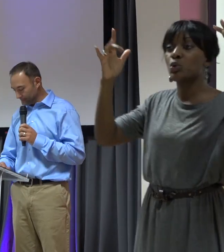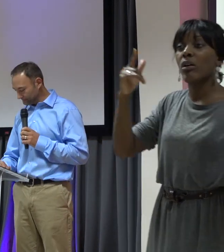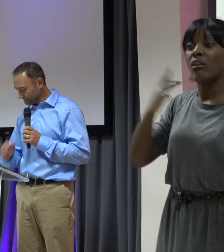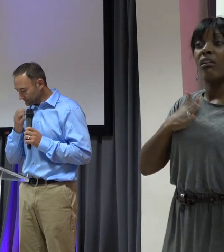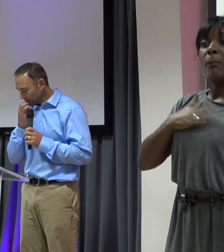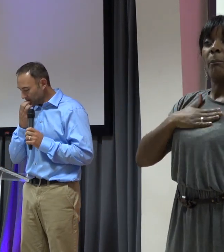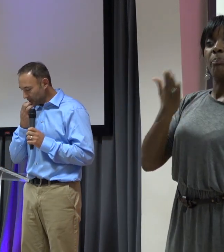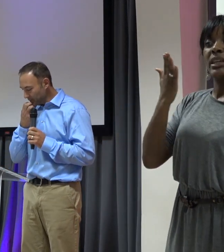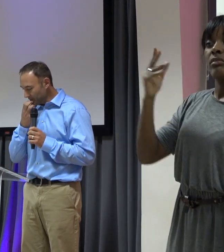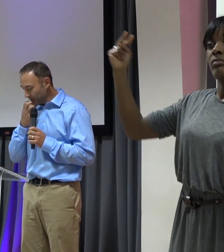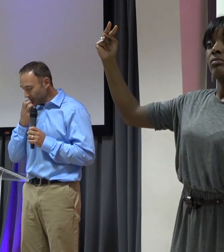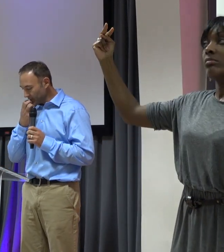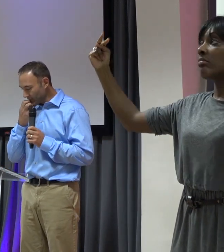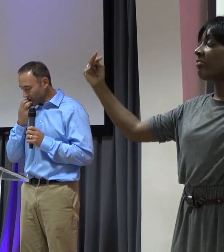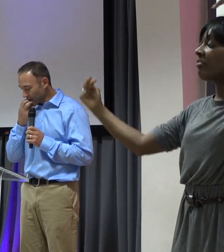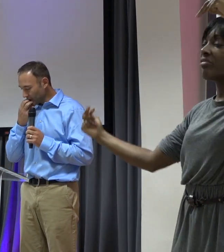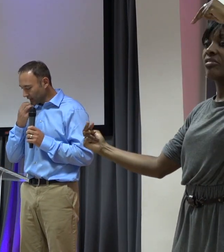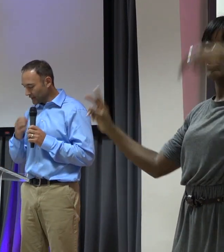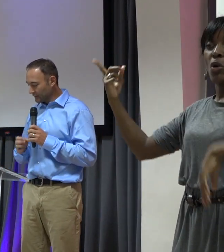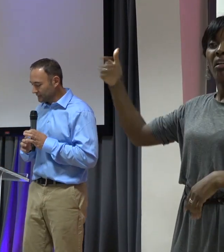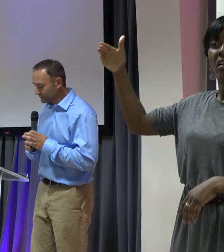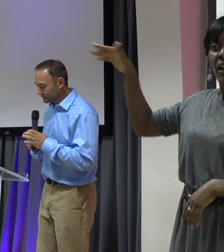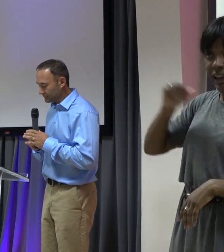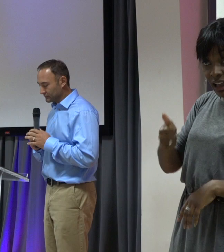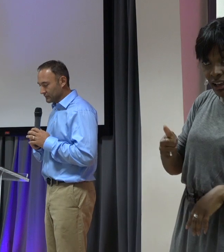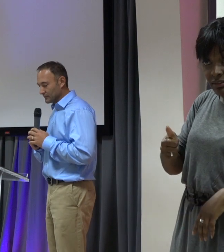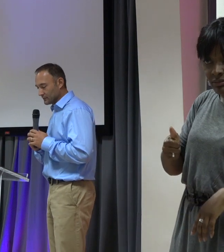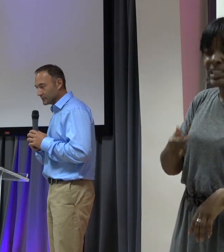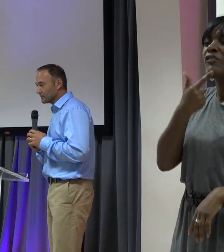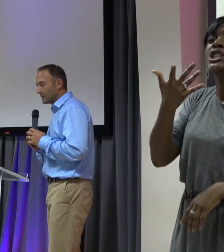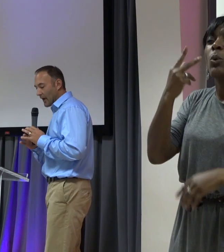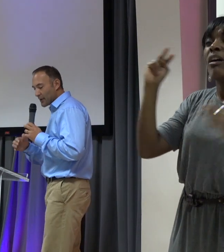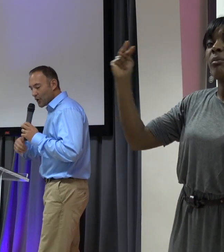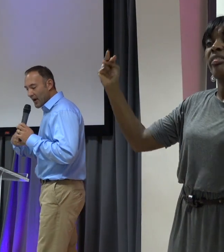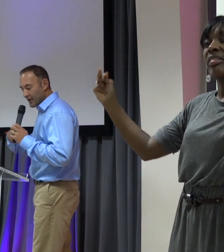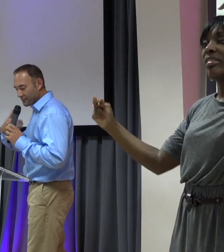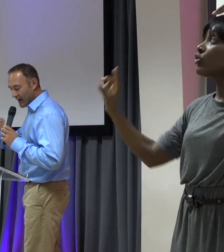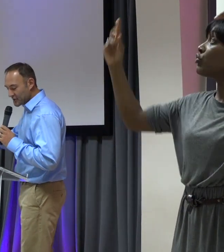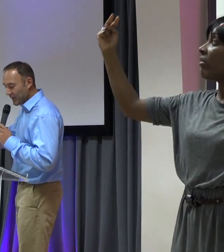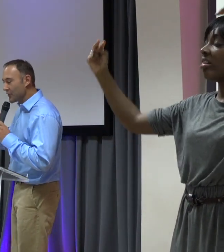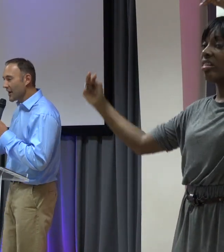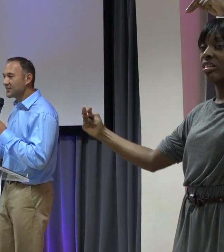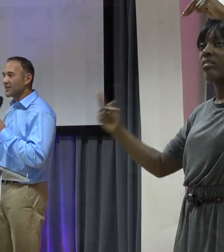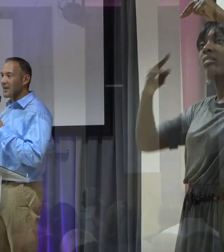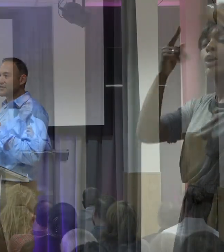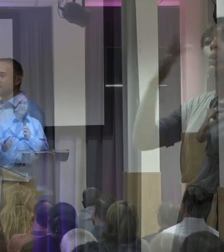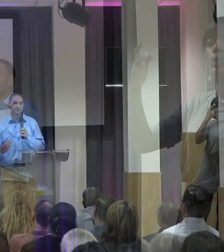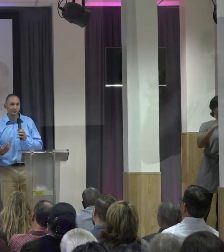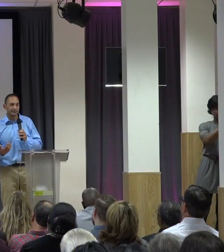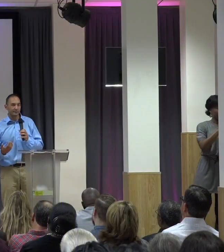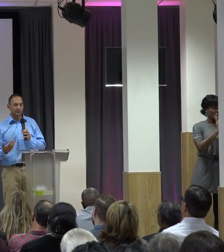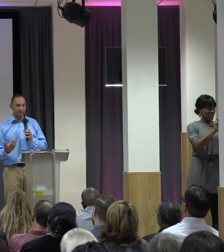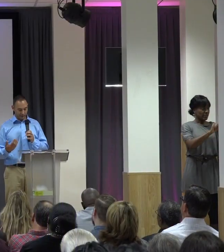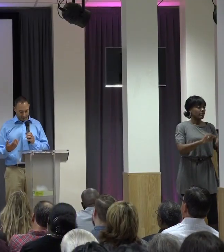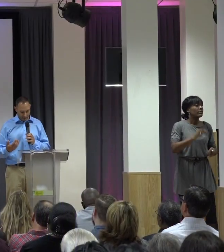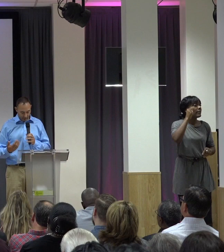je vais God. expliquer ce que je veux dire par avoir une vision très basse de Dieu. I don't know about in France, but in the United States,